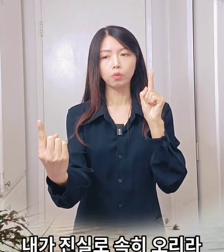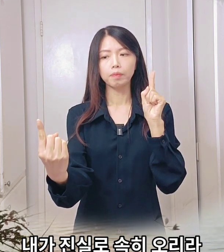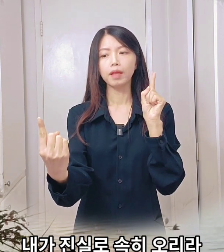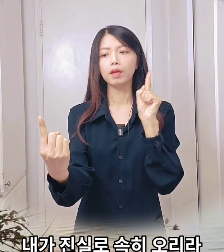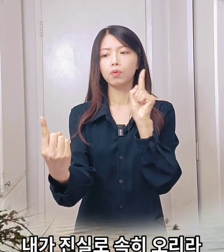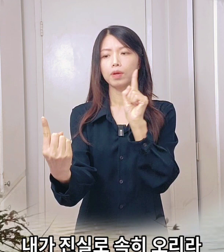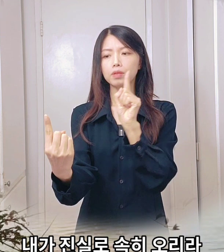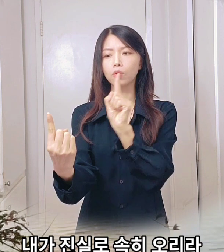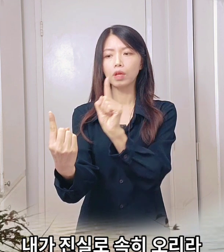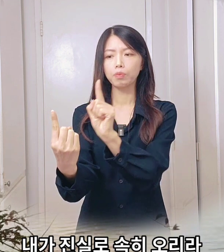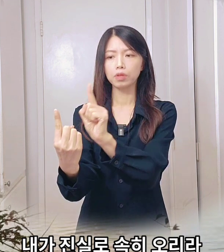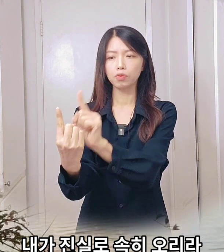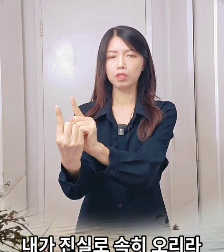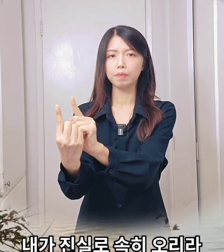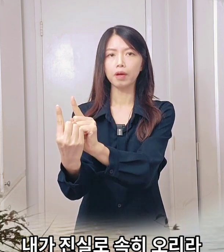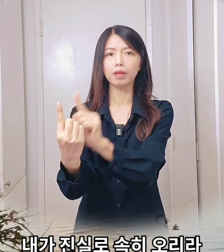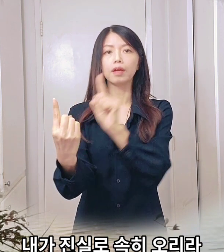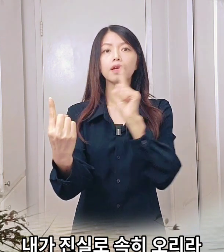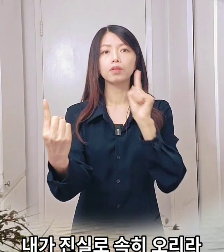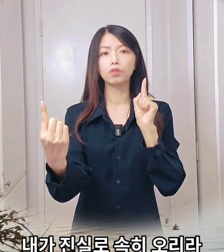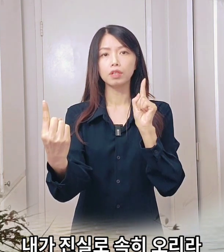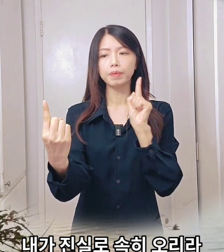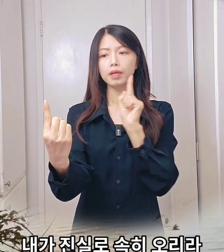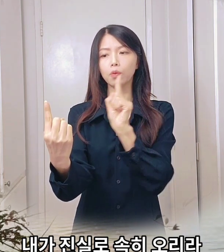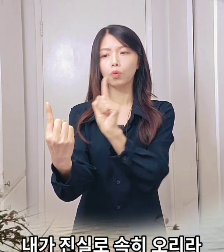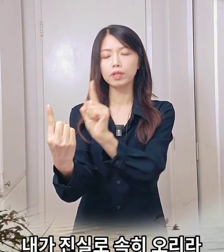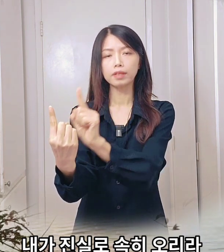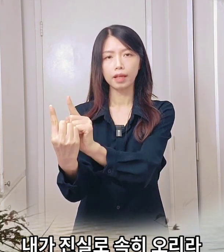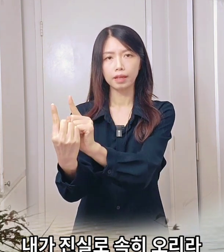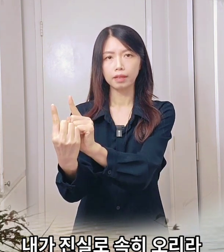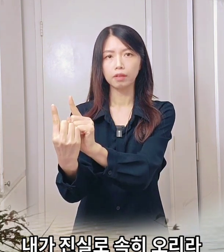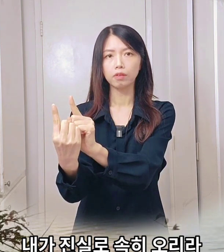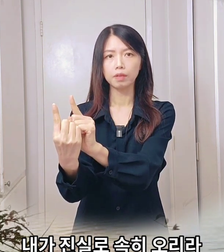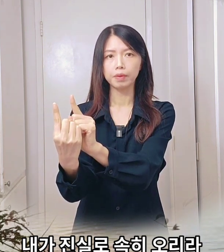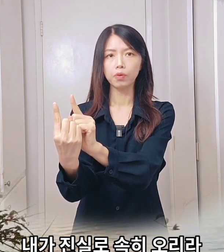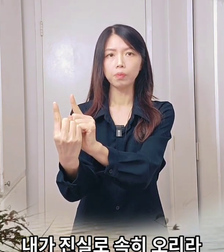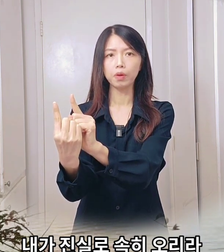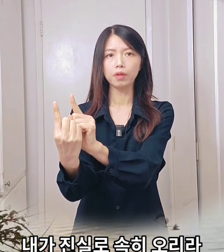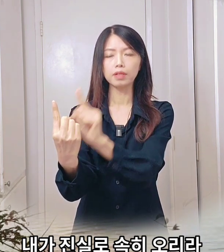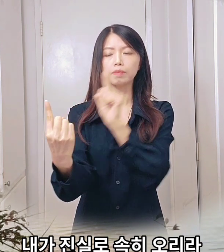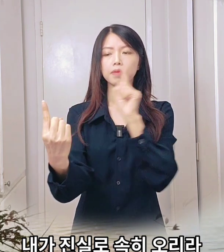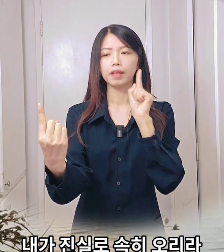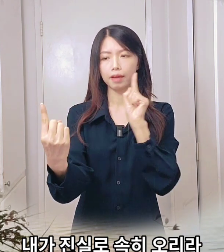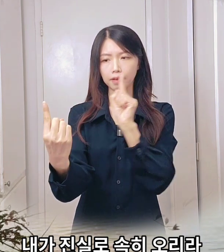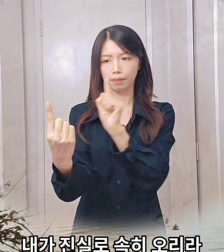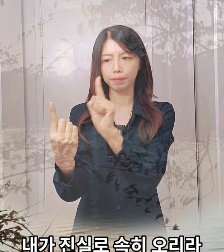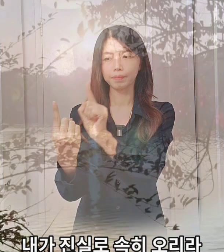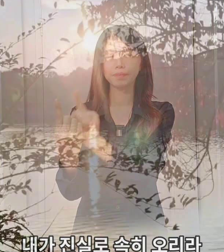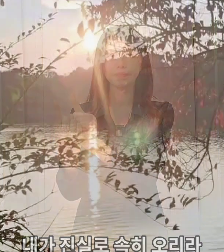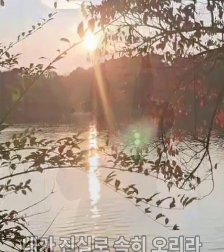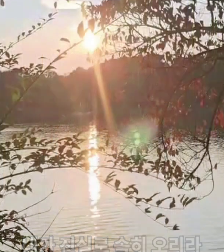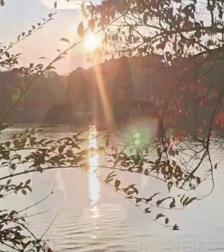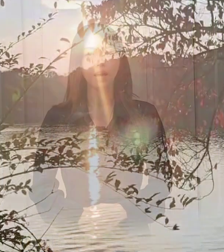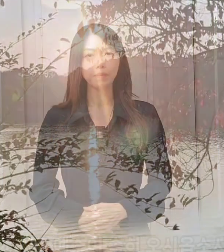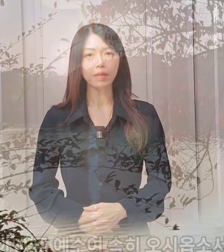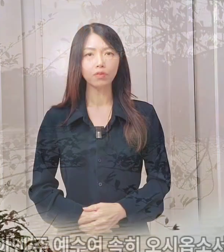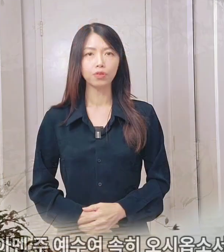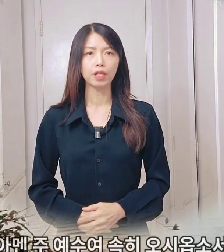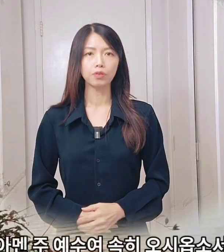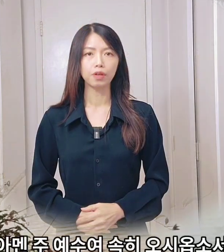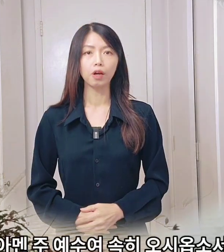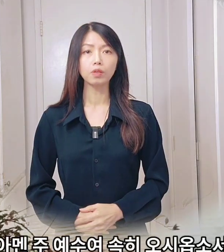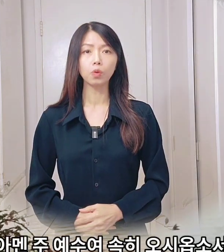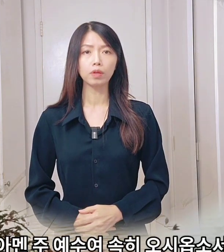이 손만 왼손에 붙여주시면 주님이 오신다는 그런 의미로 표현을 했습니다. 아멘.